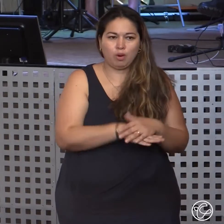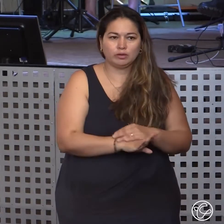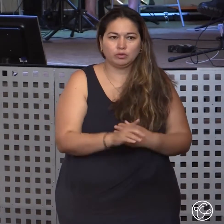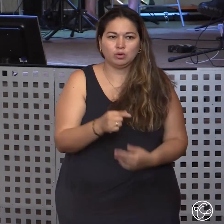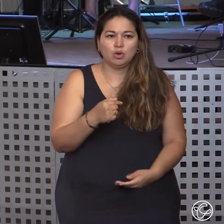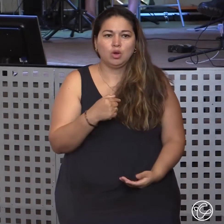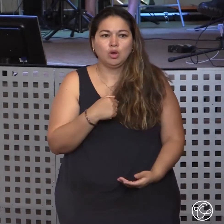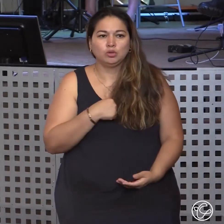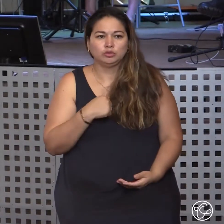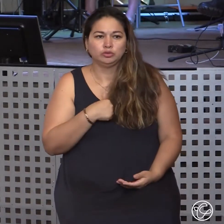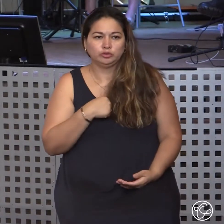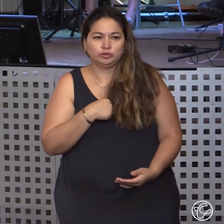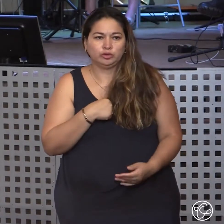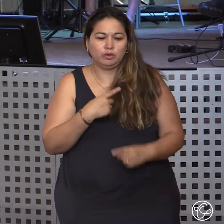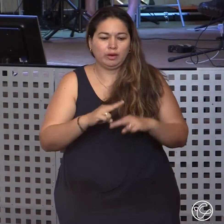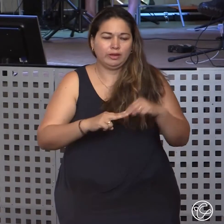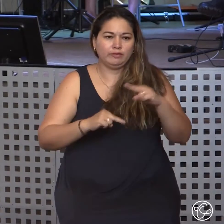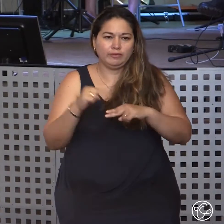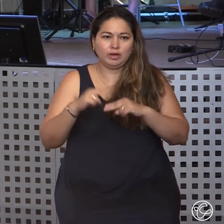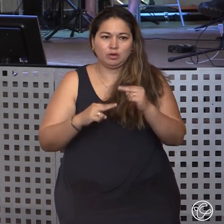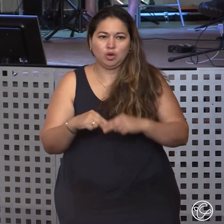Y Él no tiene espacio.